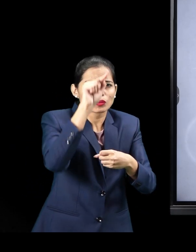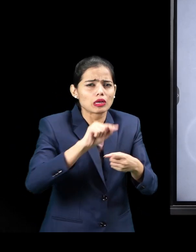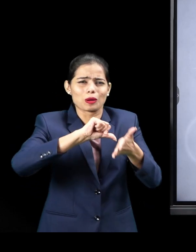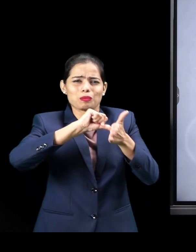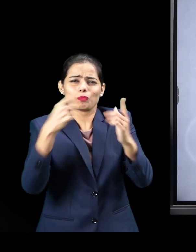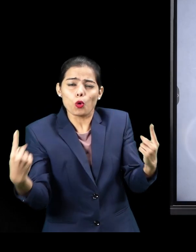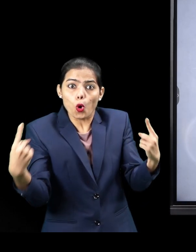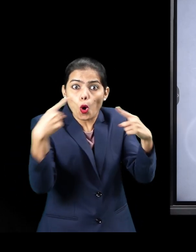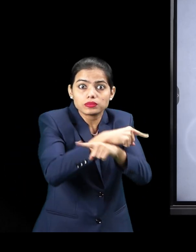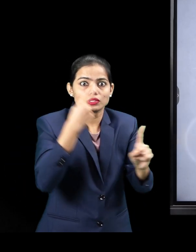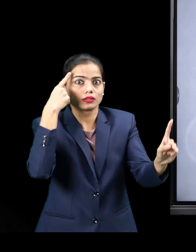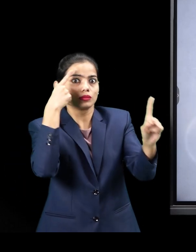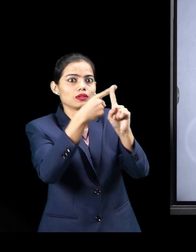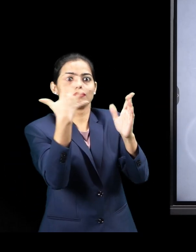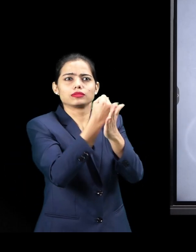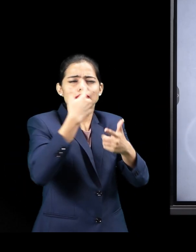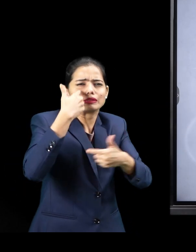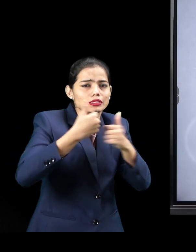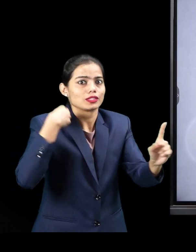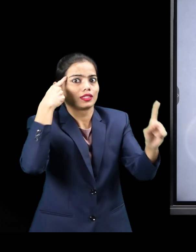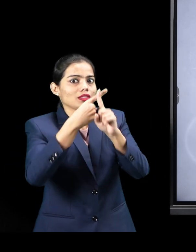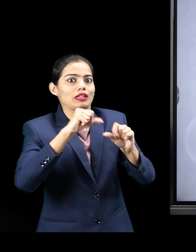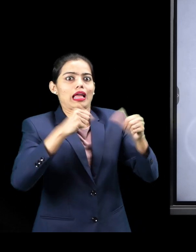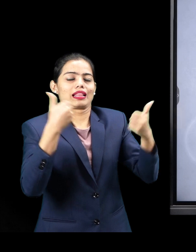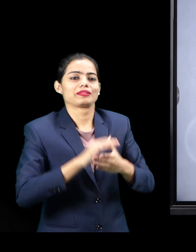సాధ్యమయ్యే అన్ని ఫలితాల సమితి.